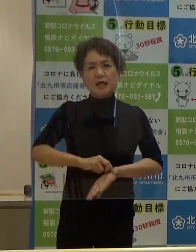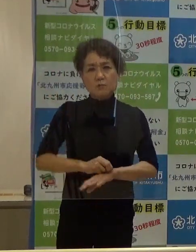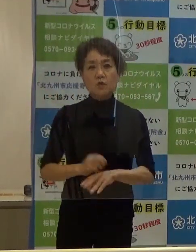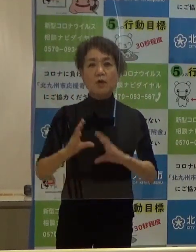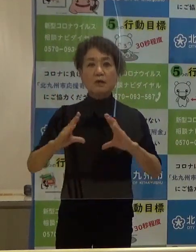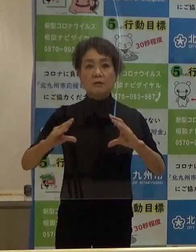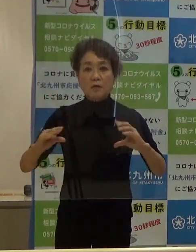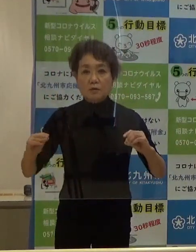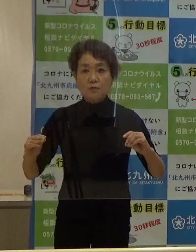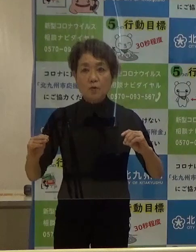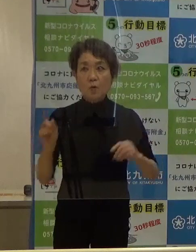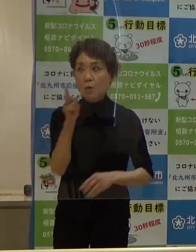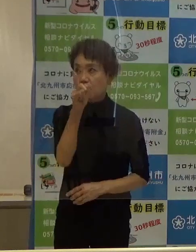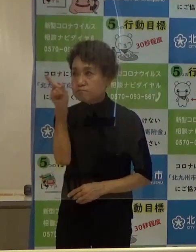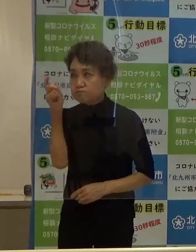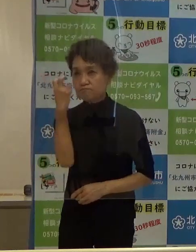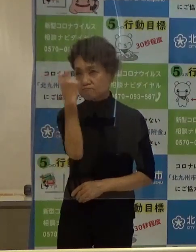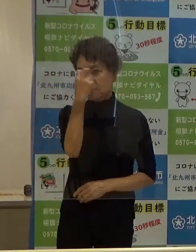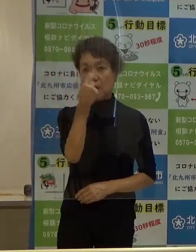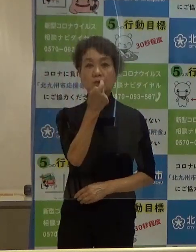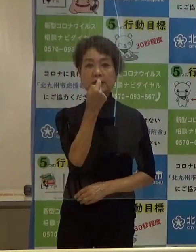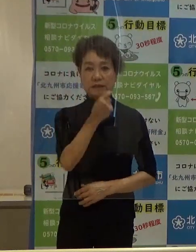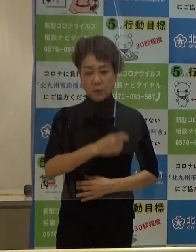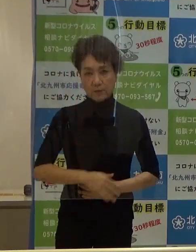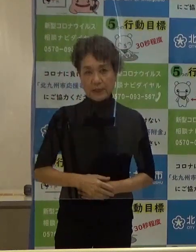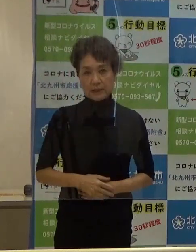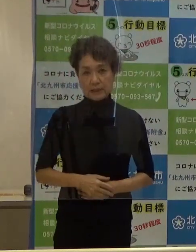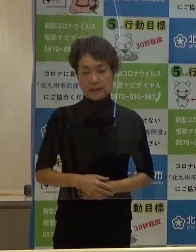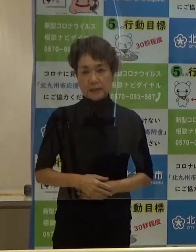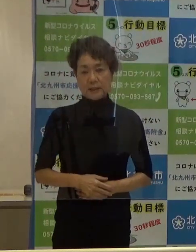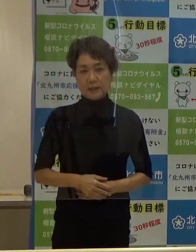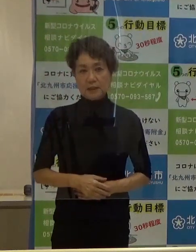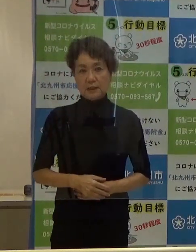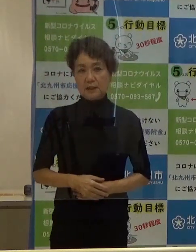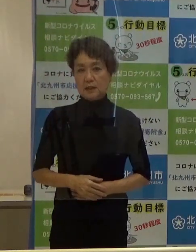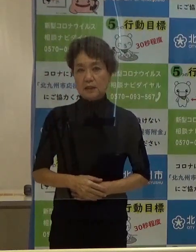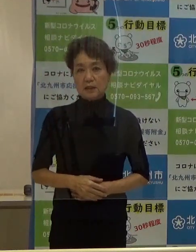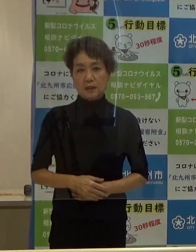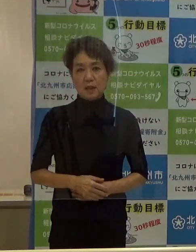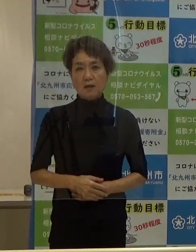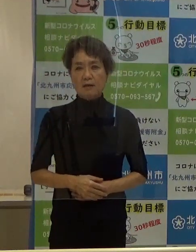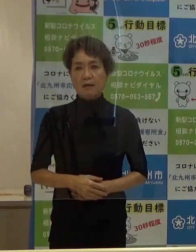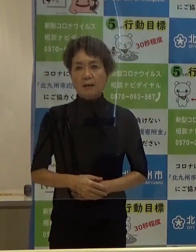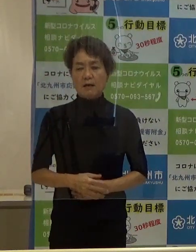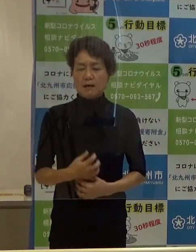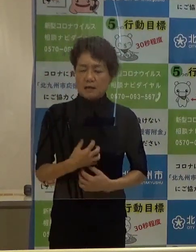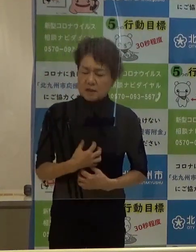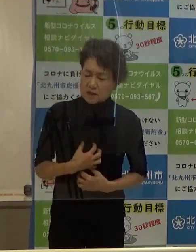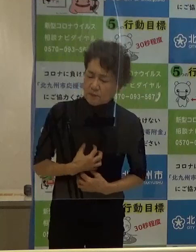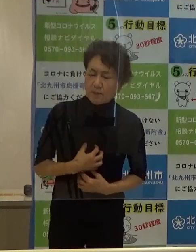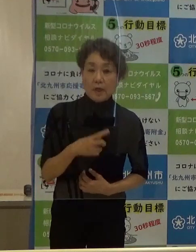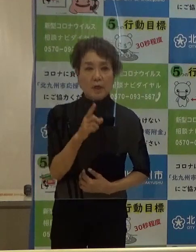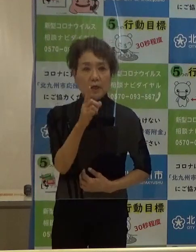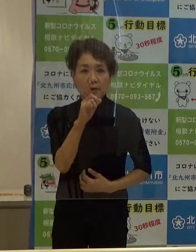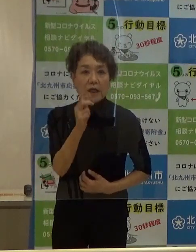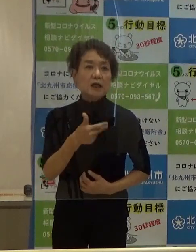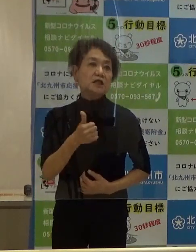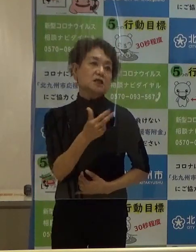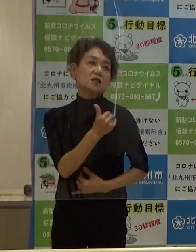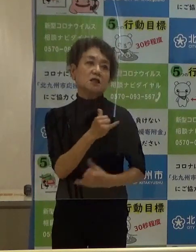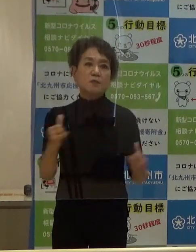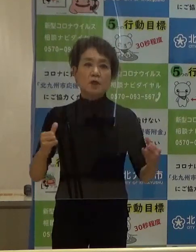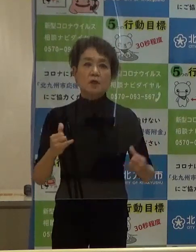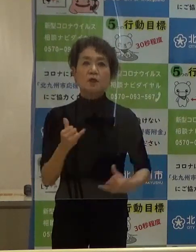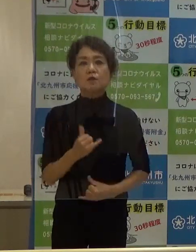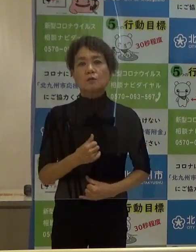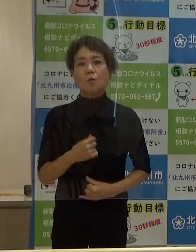認しているわけであります。そういう中でありまして、心配される市民の声もあると